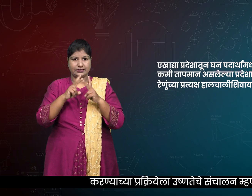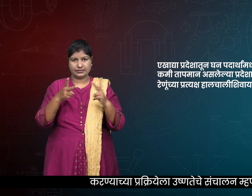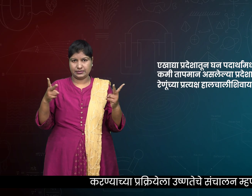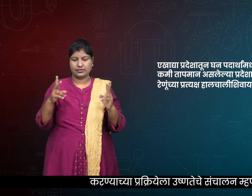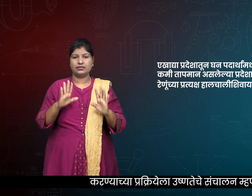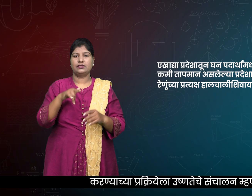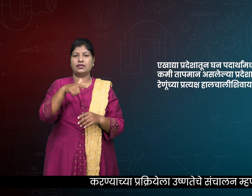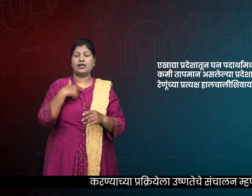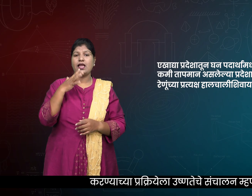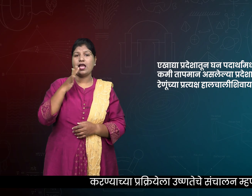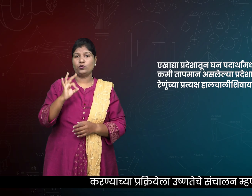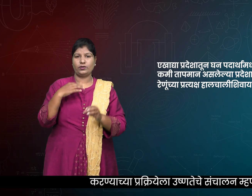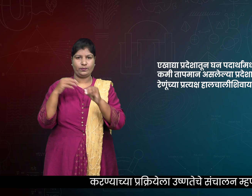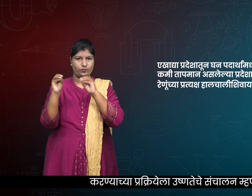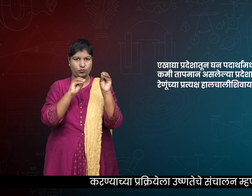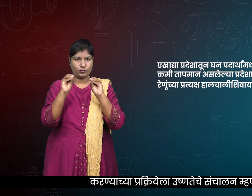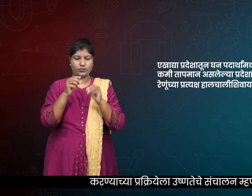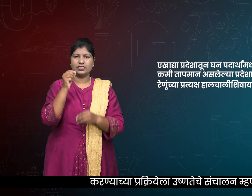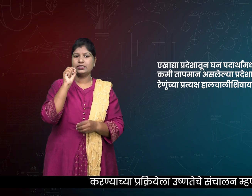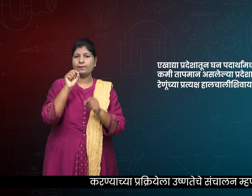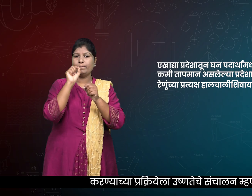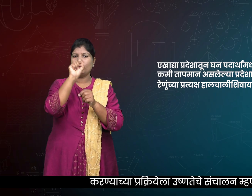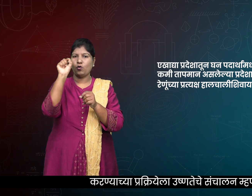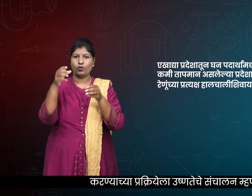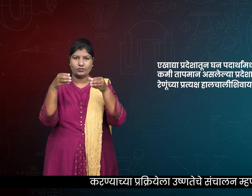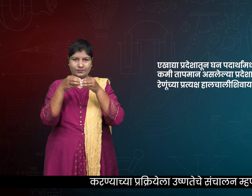करण्याच्या प्रक्रियेला उष्णतेचे संचालन म्हणतात.